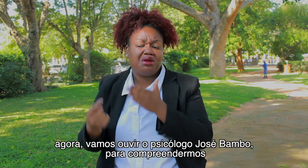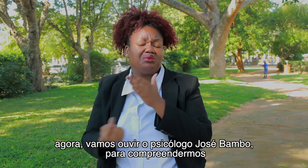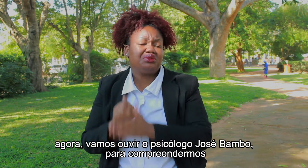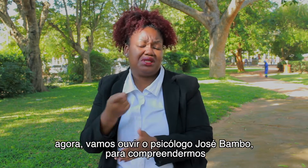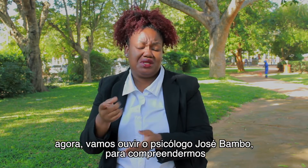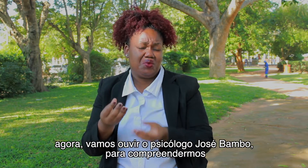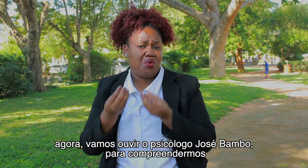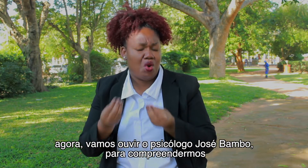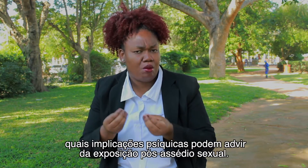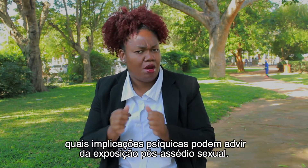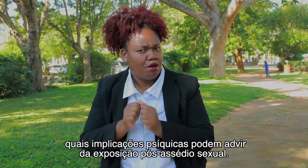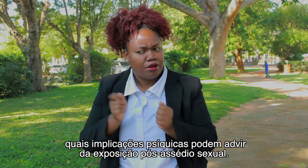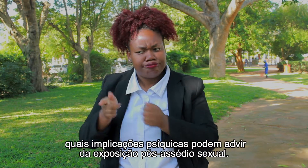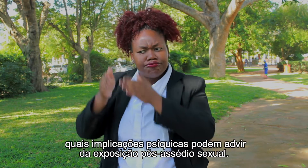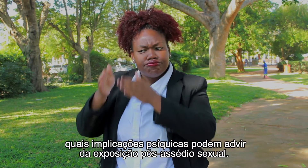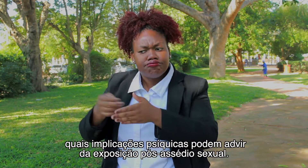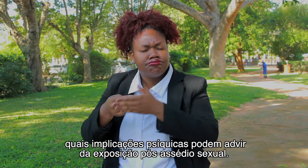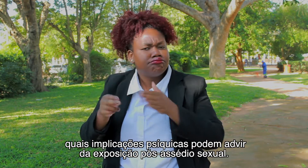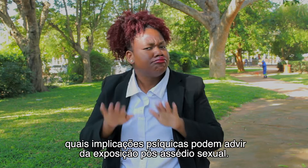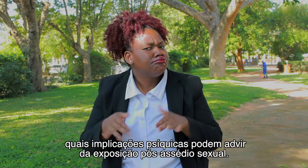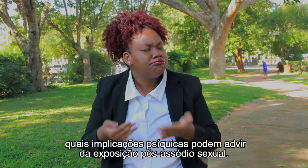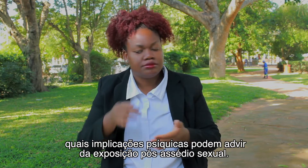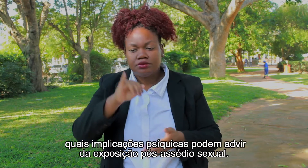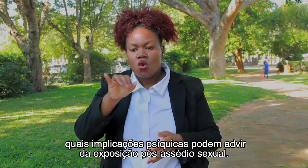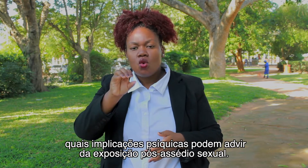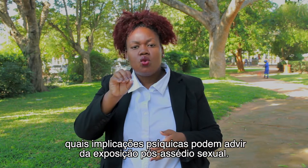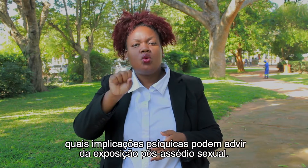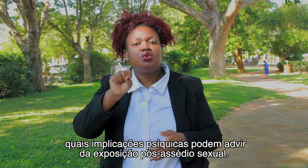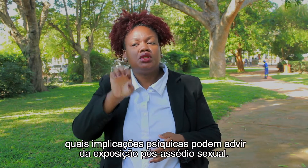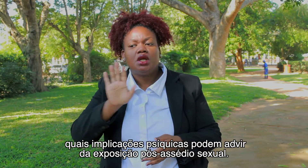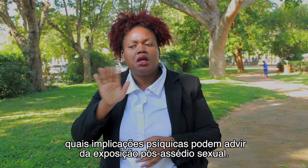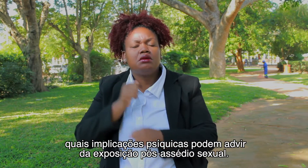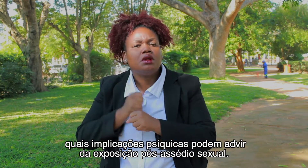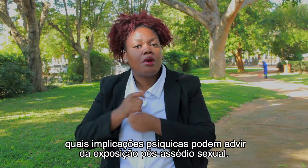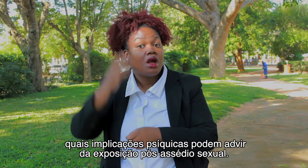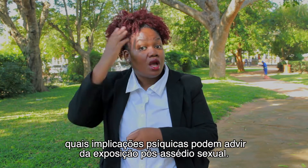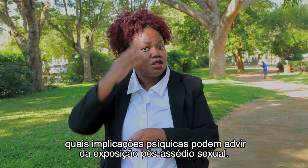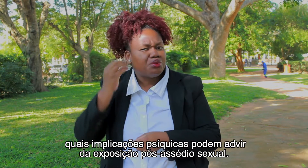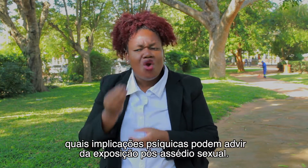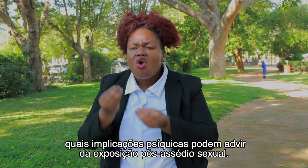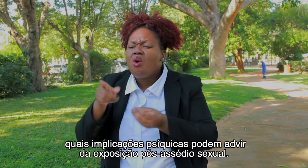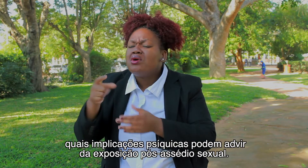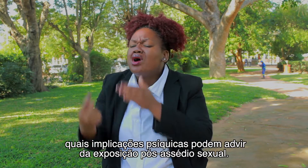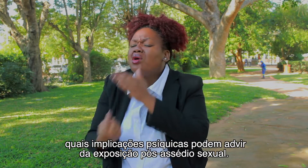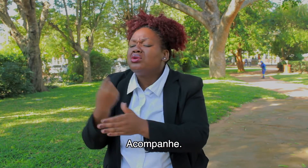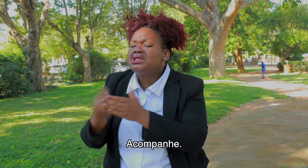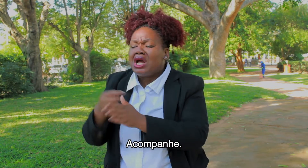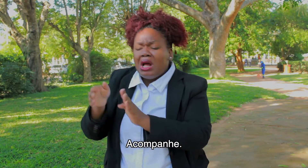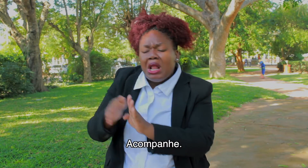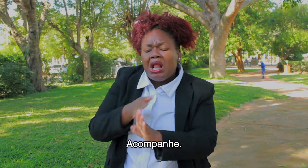para compreendermos quais implicações psíquicas podem advir da exposição pós-assédio sexual. Acompanhe.